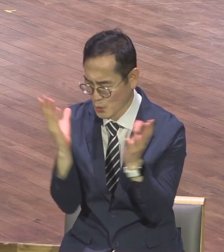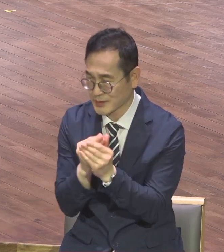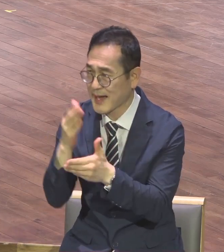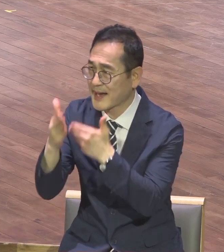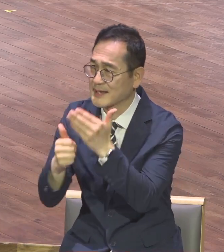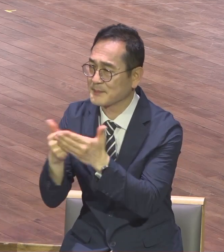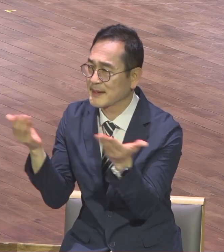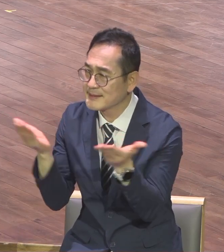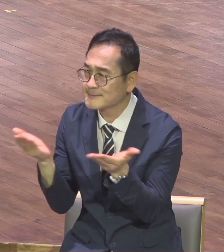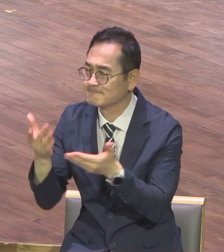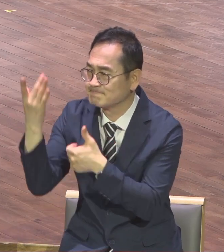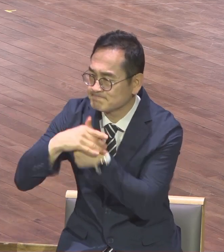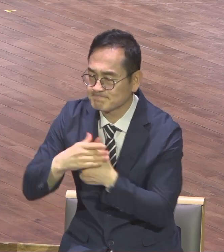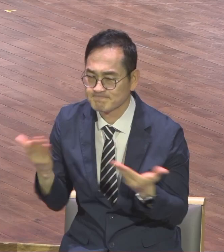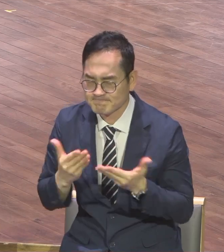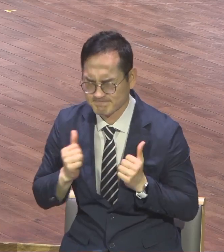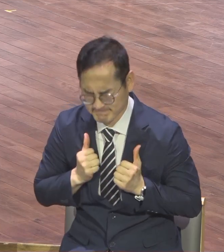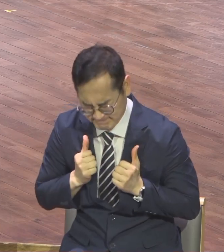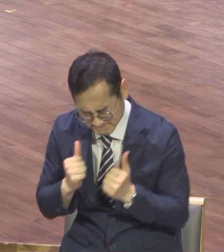아멘이 다 죽어간다.